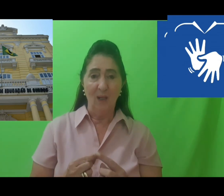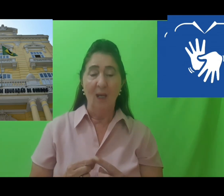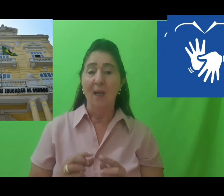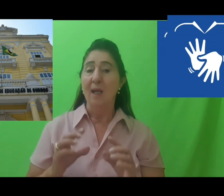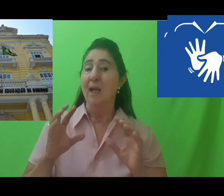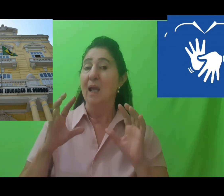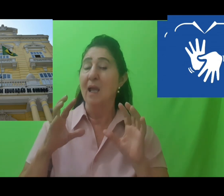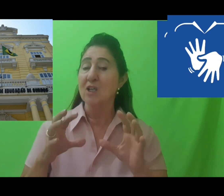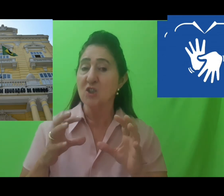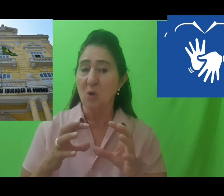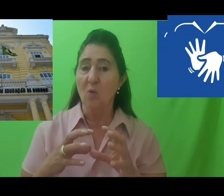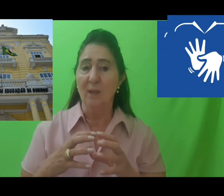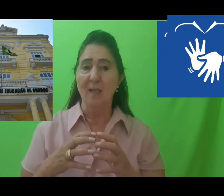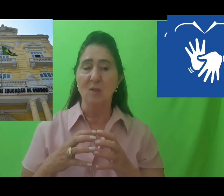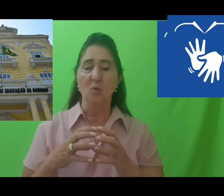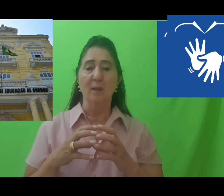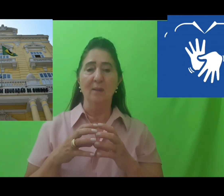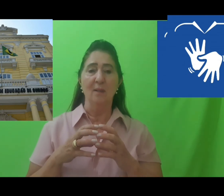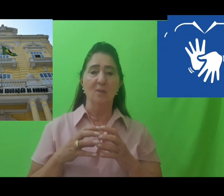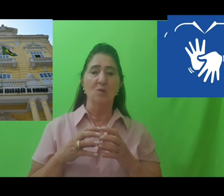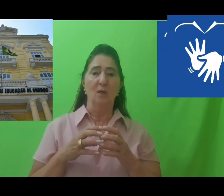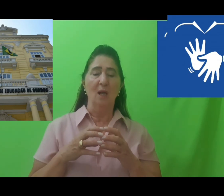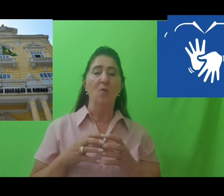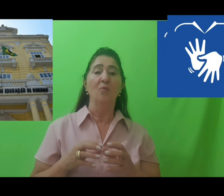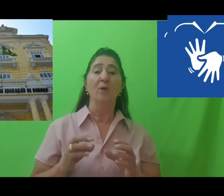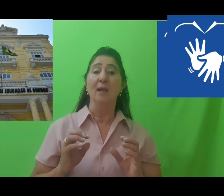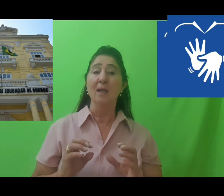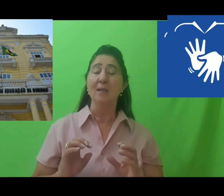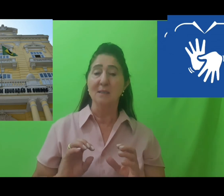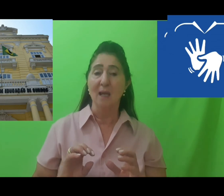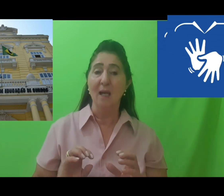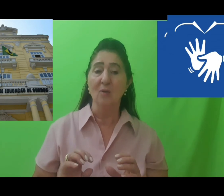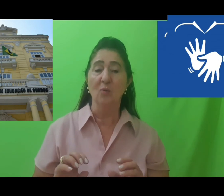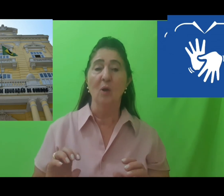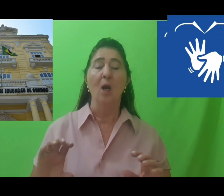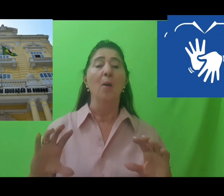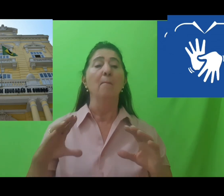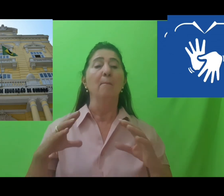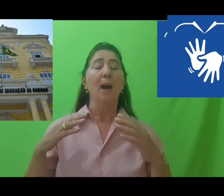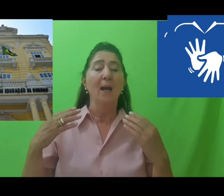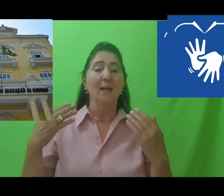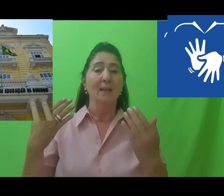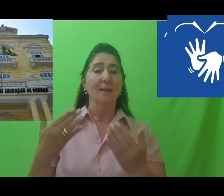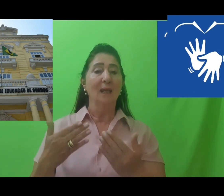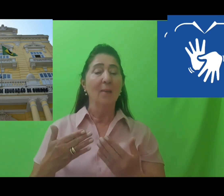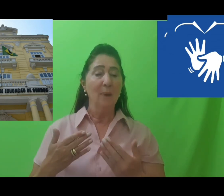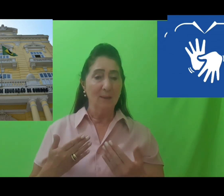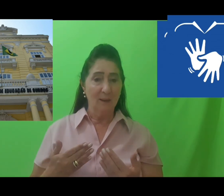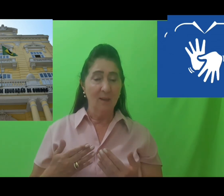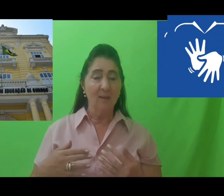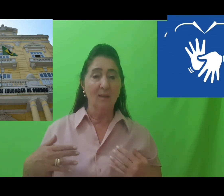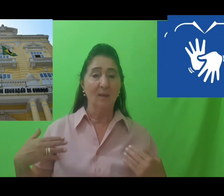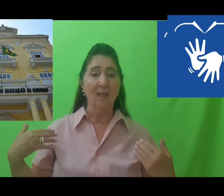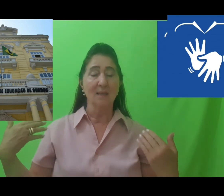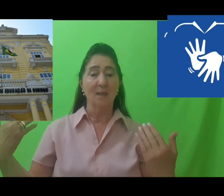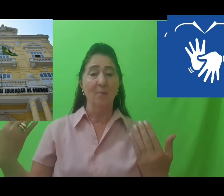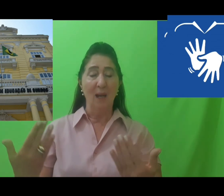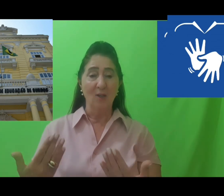Este congresso internacional foi realizado para debater as